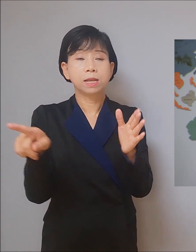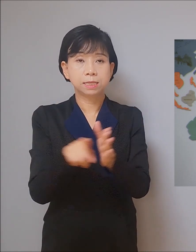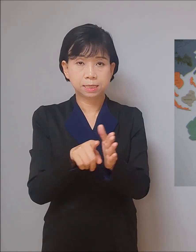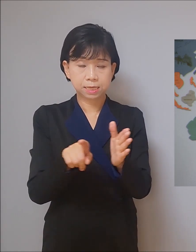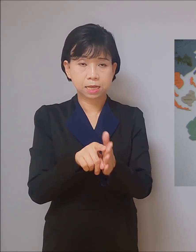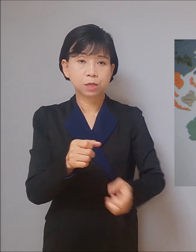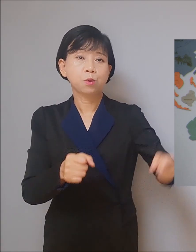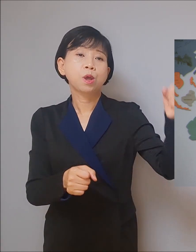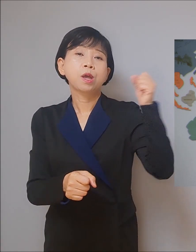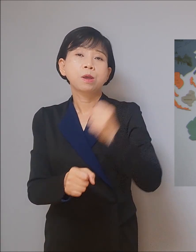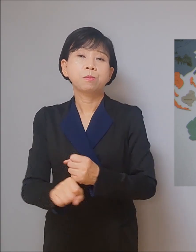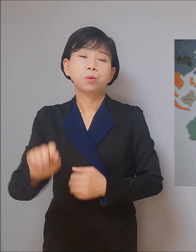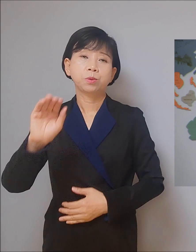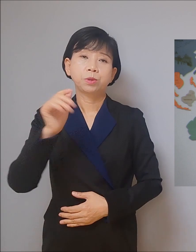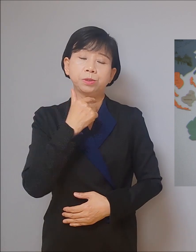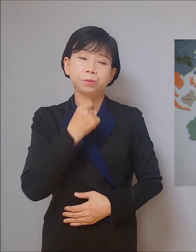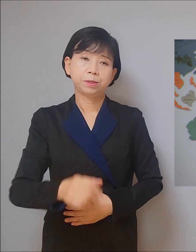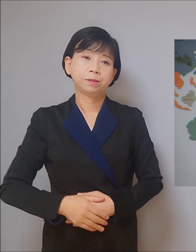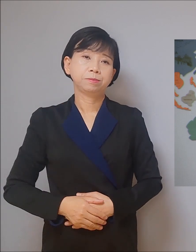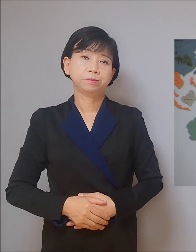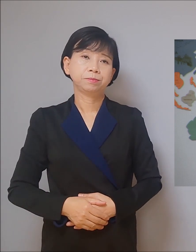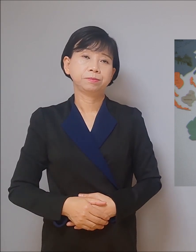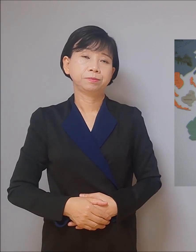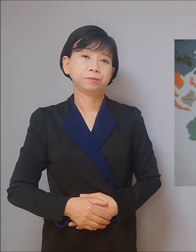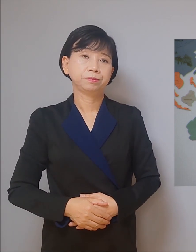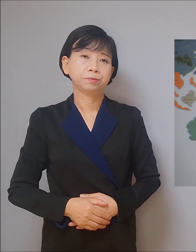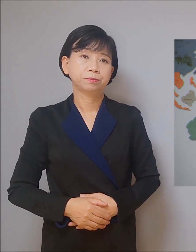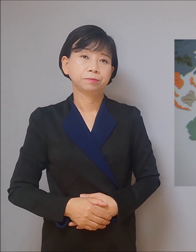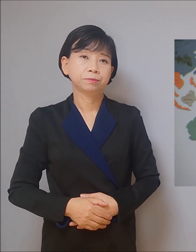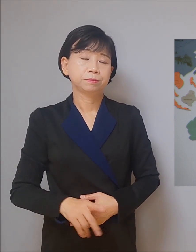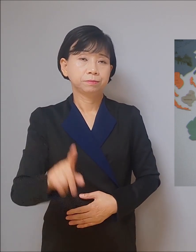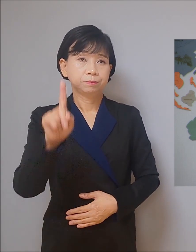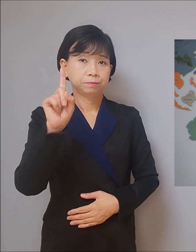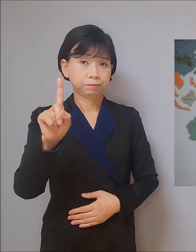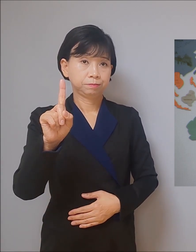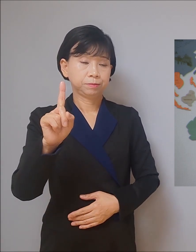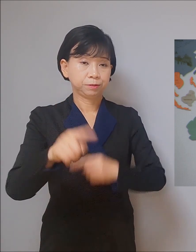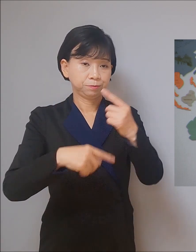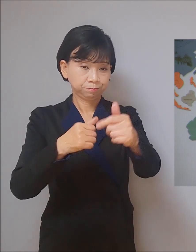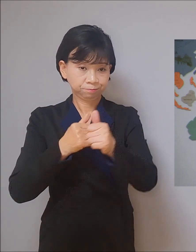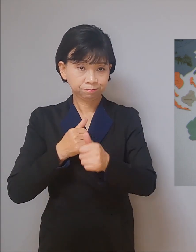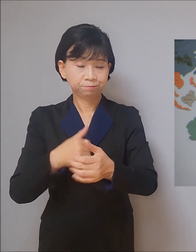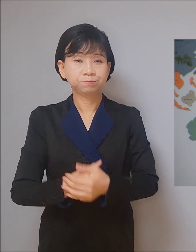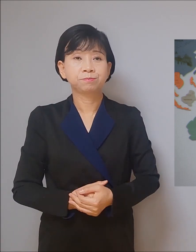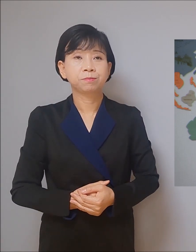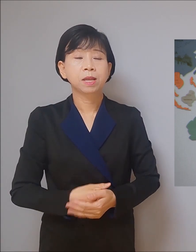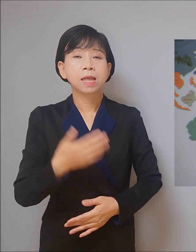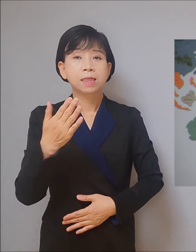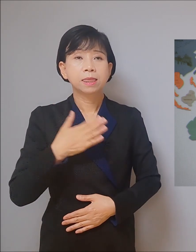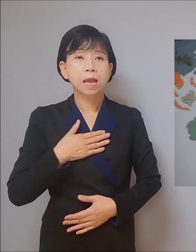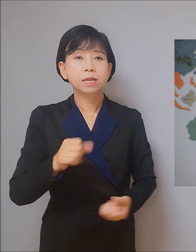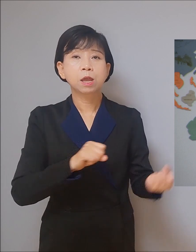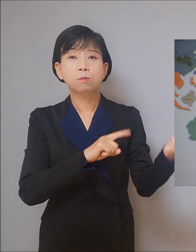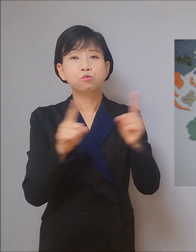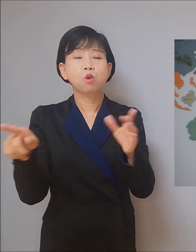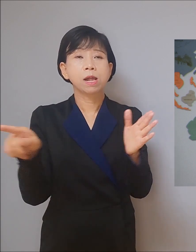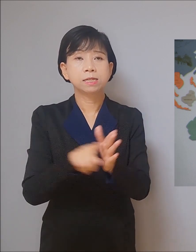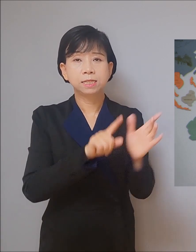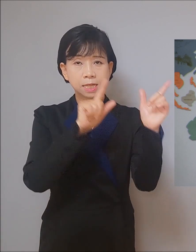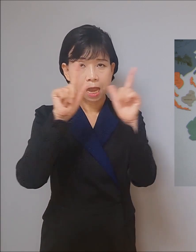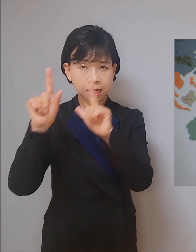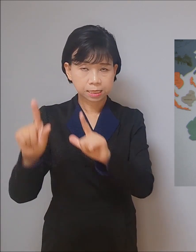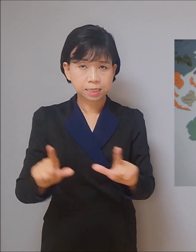신앙이 회복되실 수 있기를 바랍니다. 한번 따라해 보실까요? 나의 부활